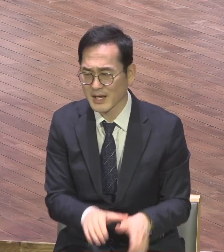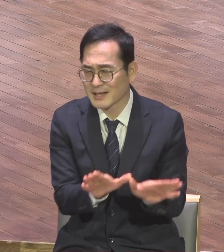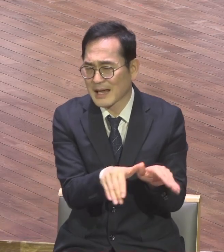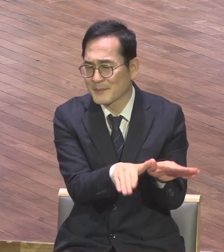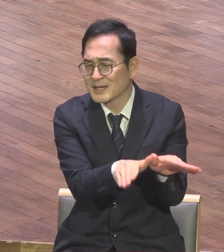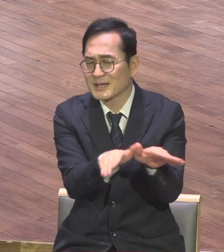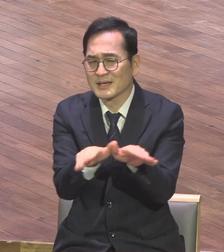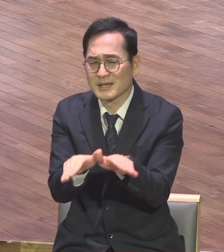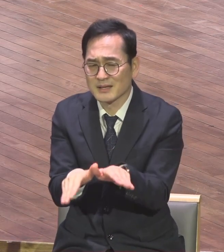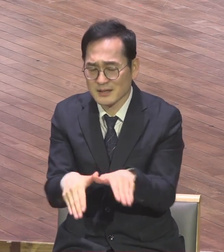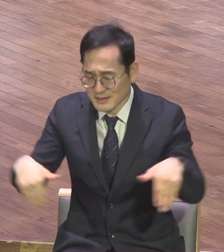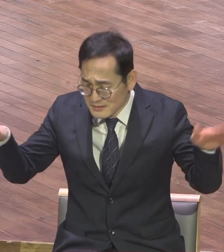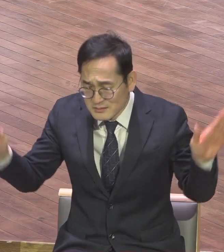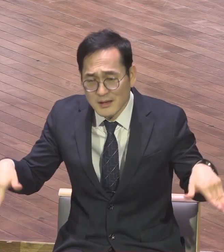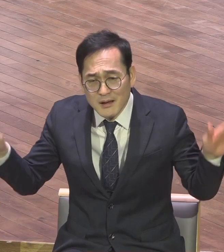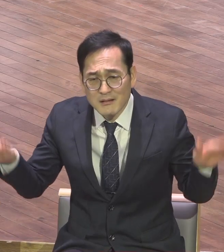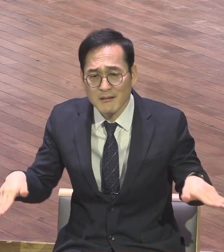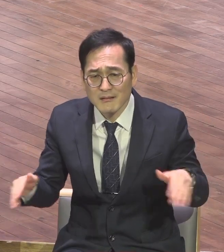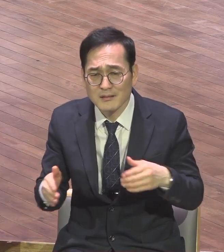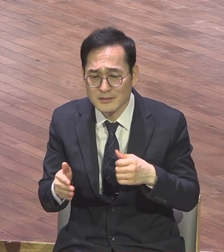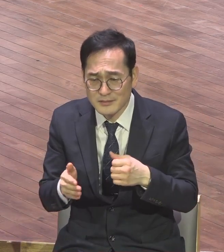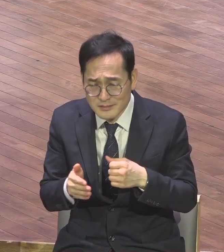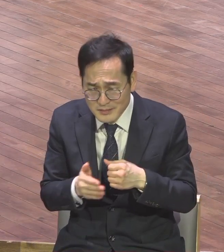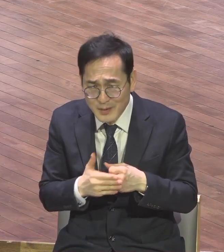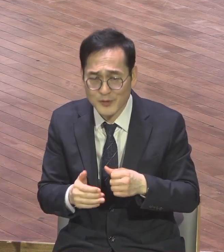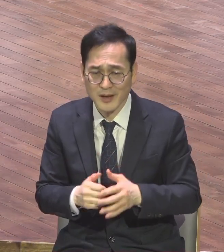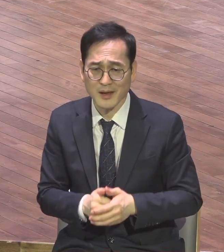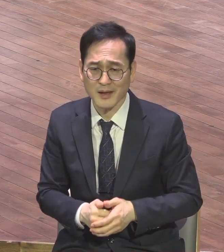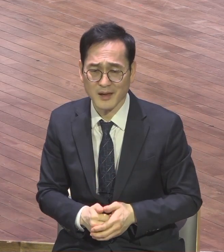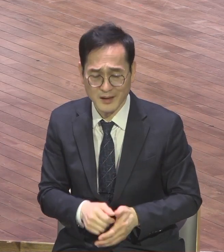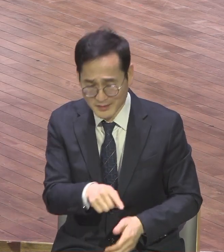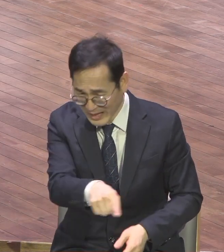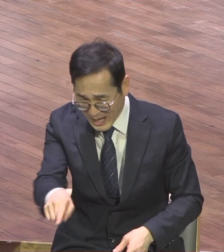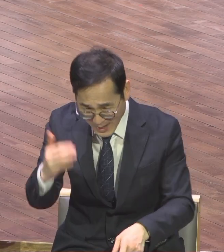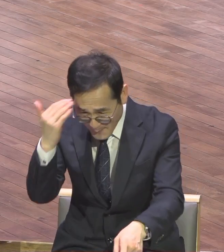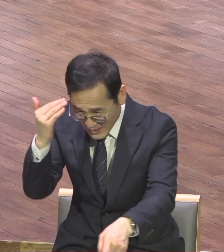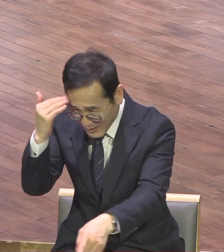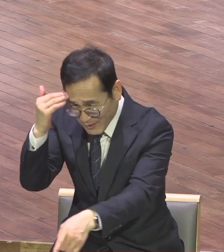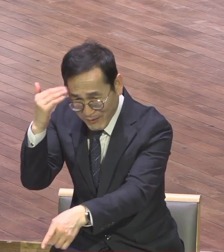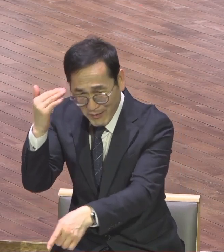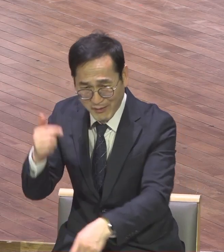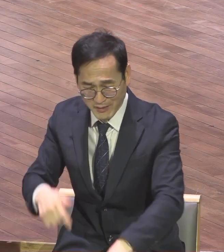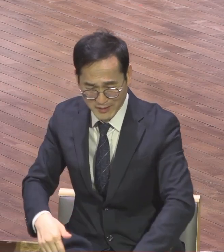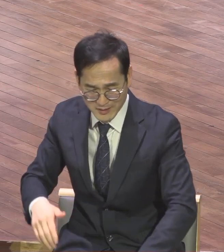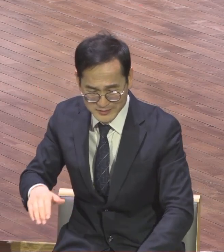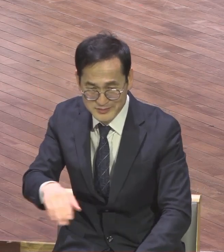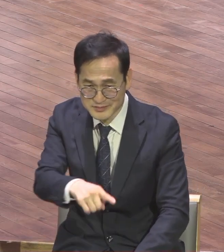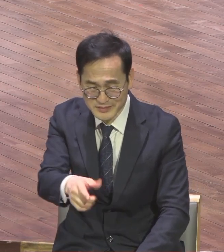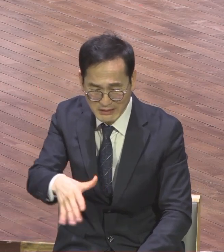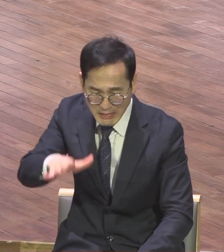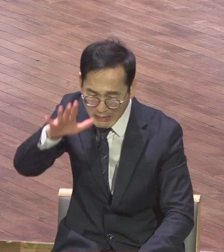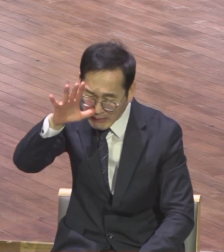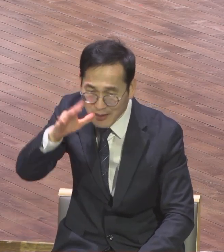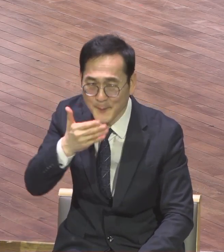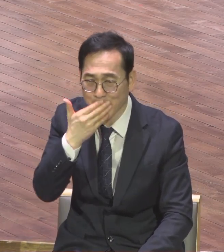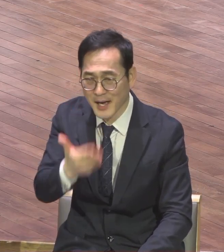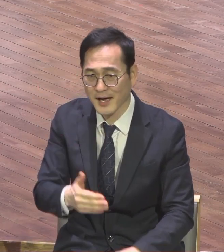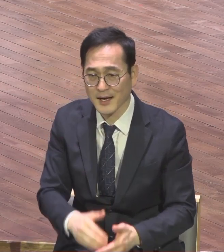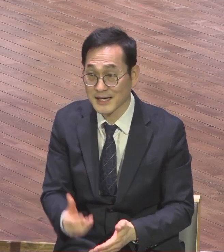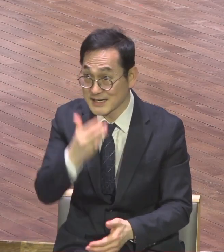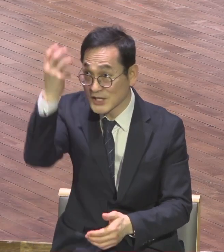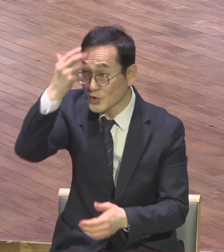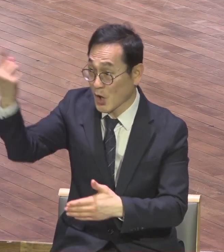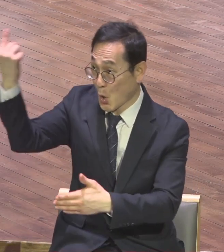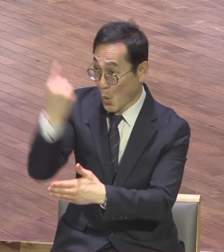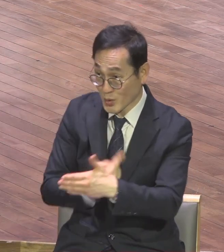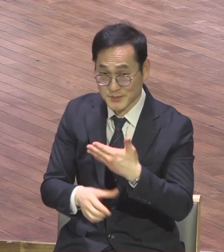나비는 날 수 있는 능력이 있기 때문에 구경거려야 되는 겁니다. 자, 우리가 성령의 권능을 힘입으면 이런